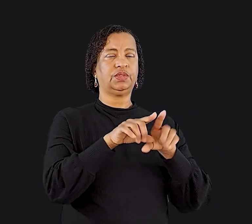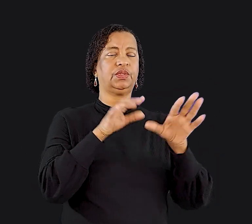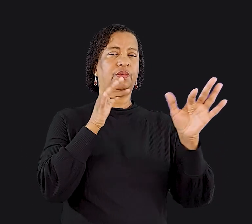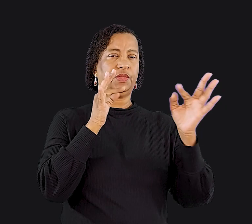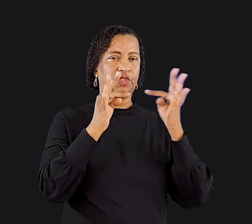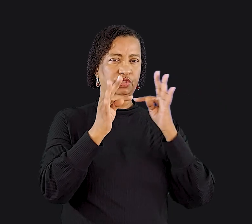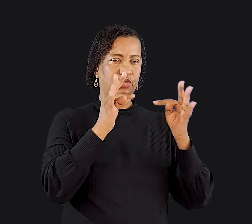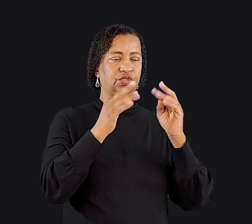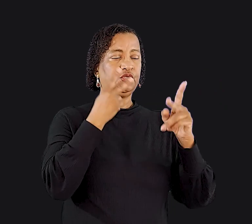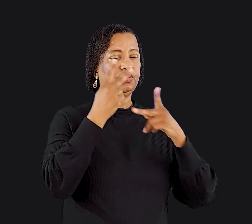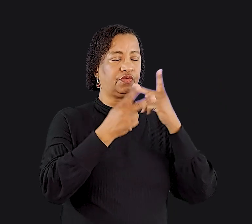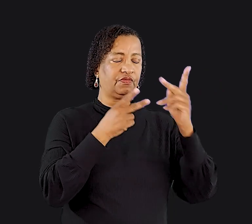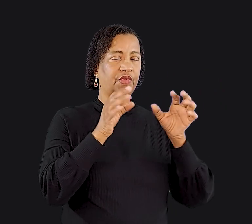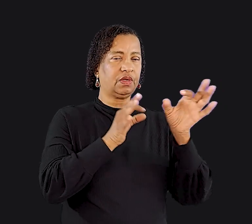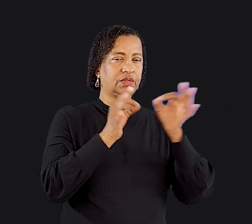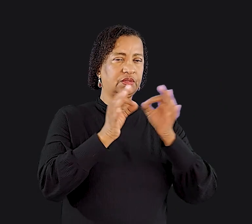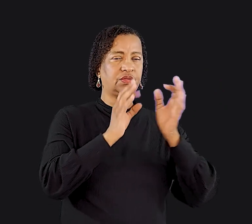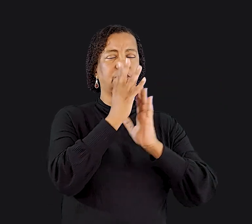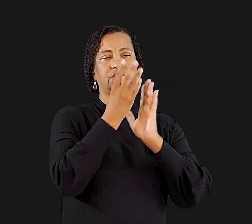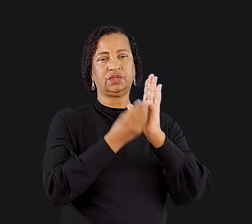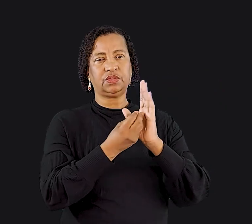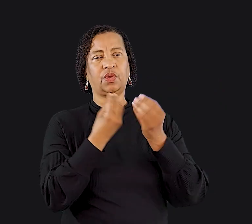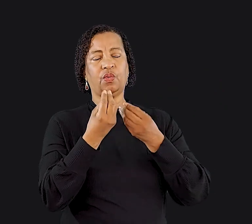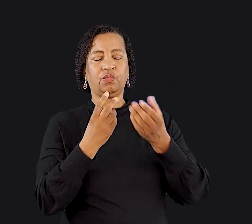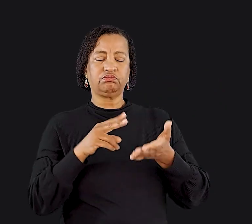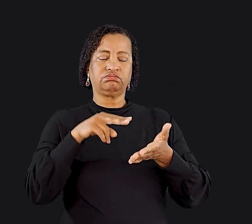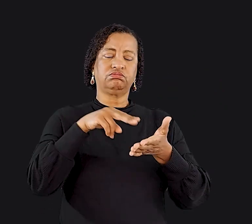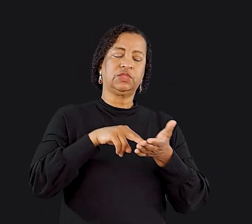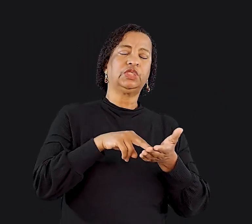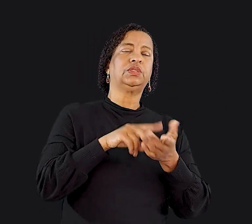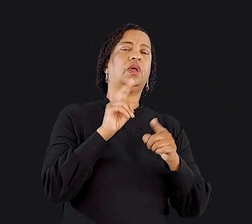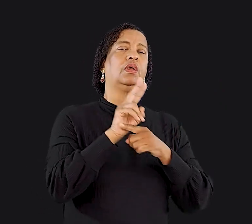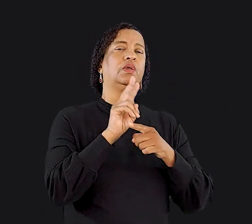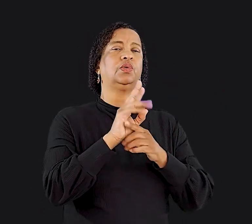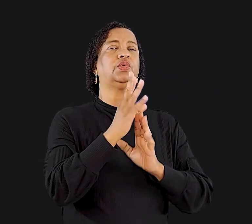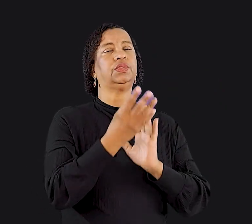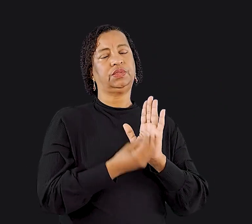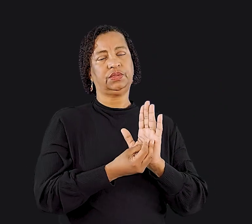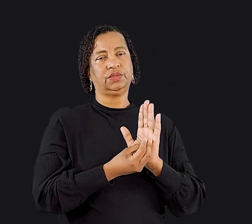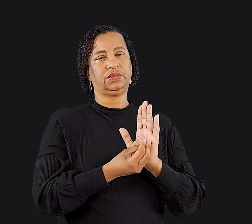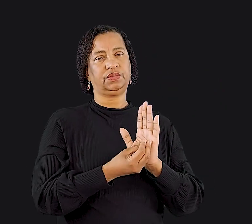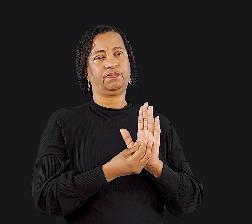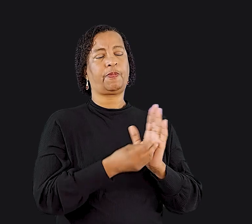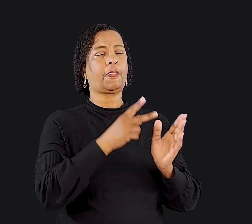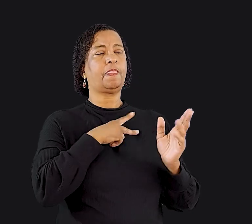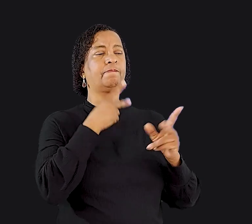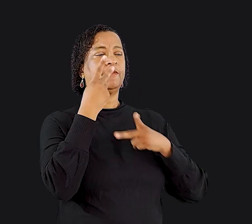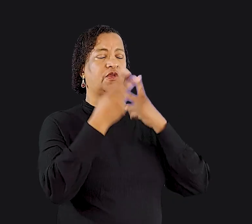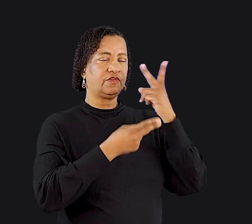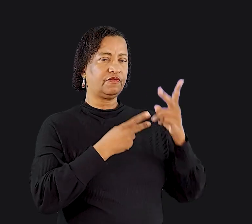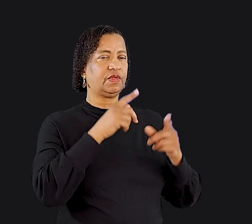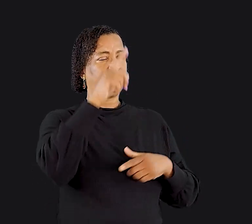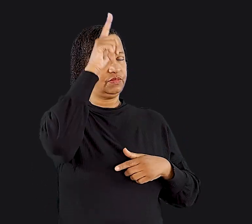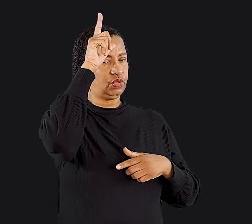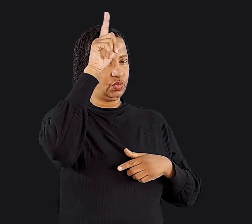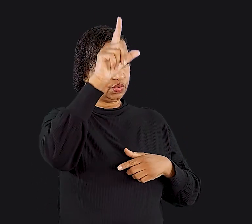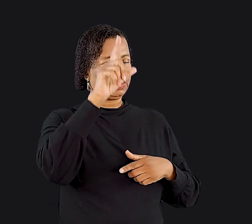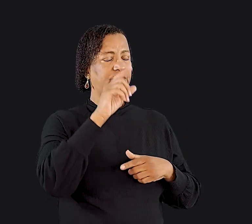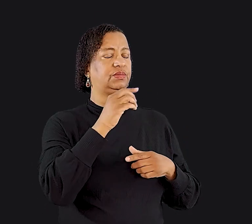da organização da igreja e de como plantar e cuidar da igreja. Nestas cartas, Paulo enfatiza que os líderes, os bispos e